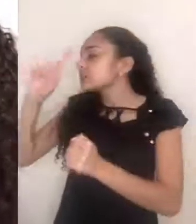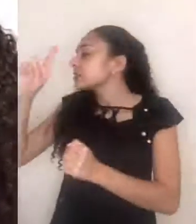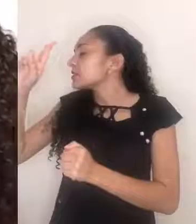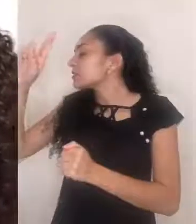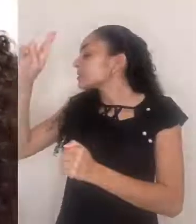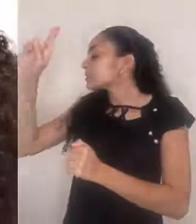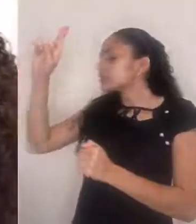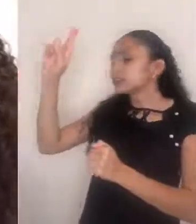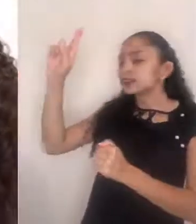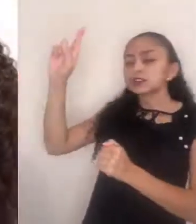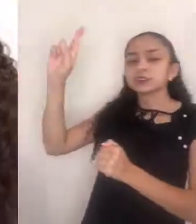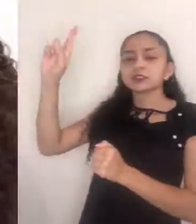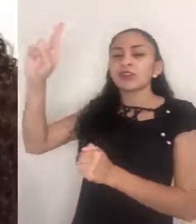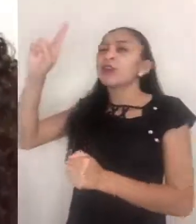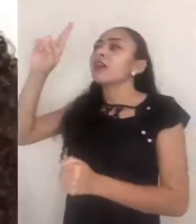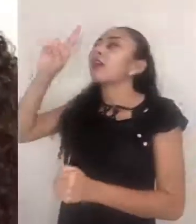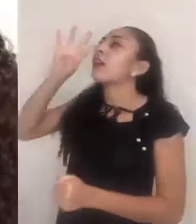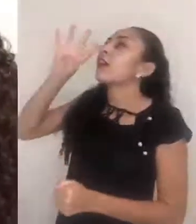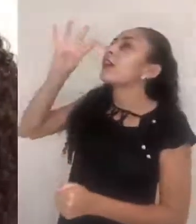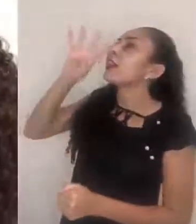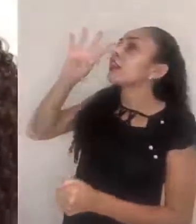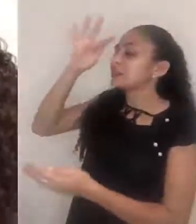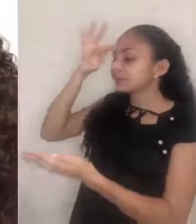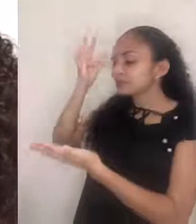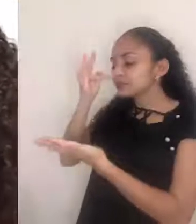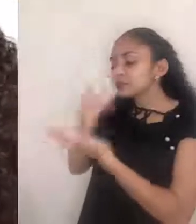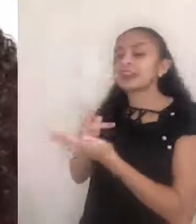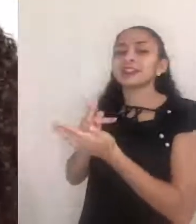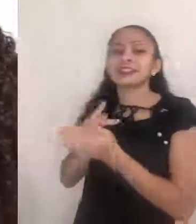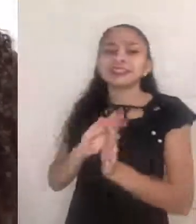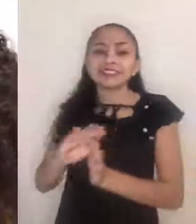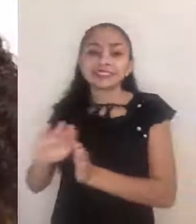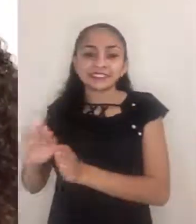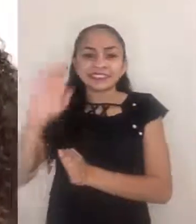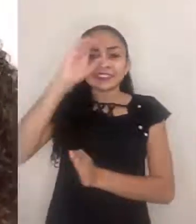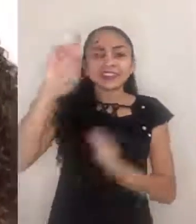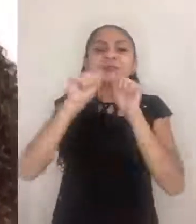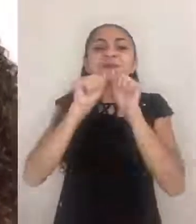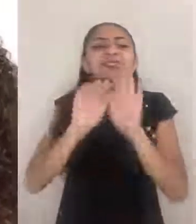busquemos conhecê-lo e vê-lo pelos olhos da fé. Então, que